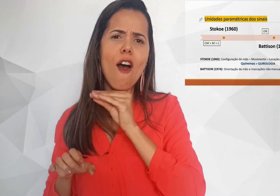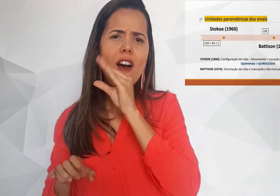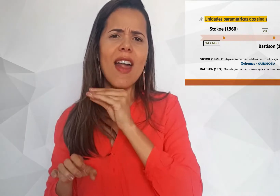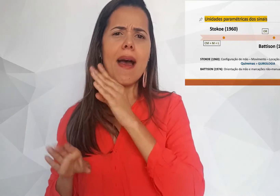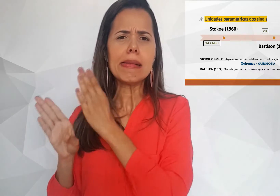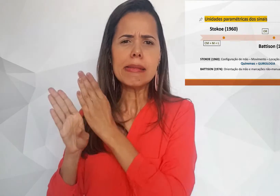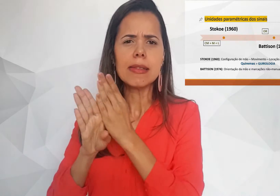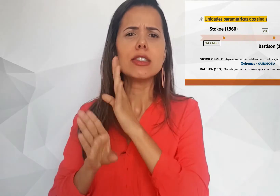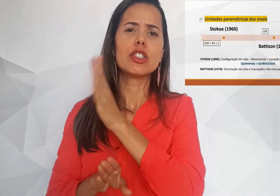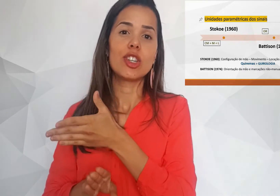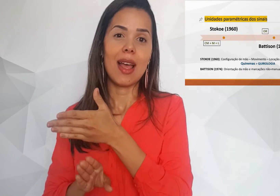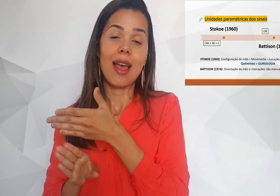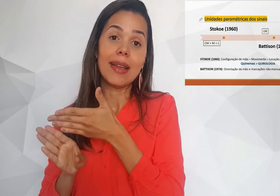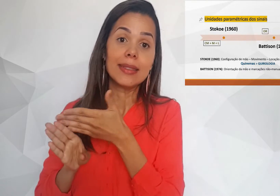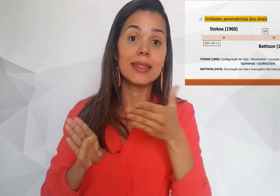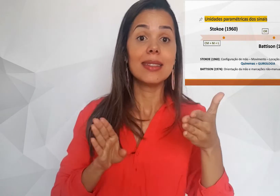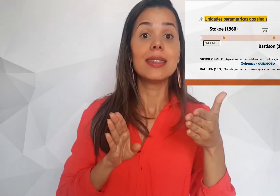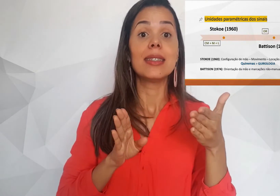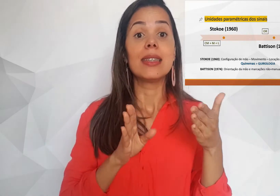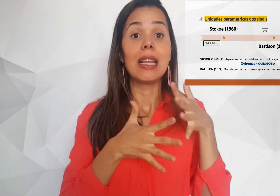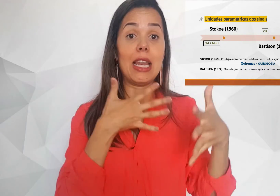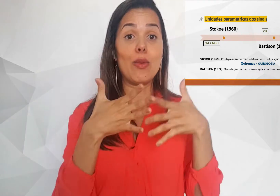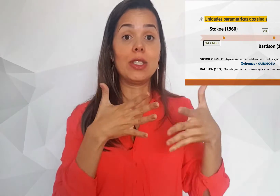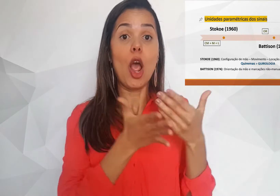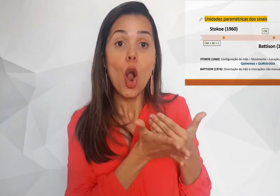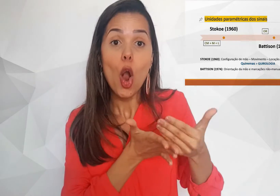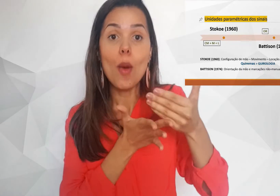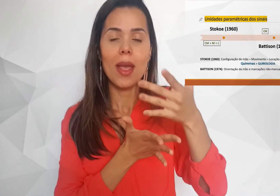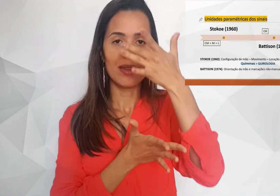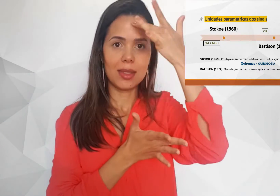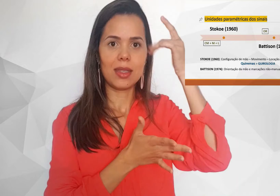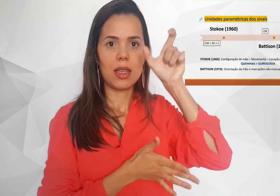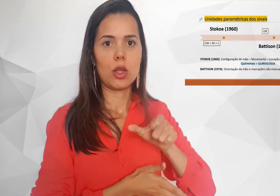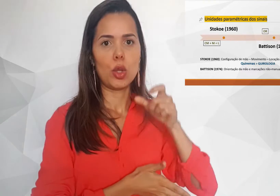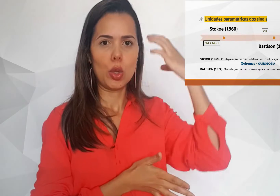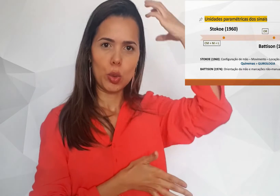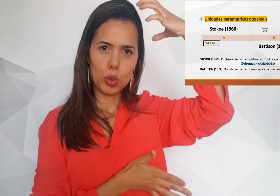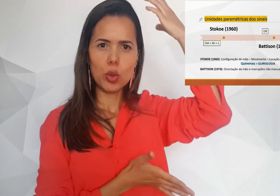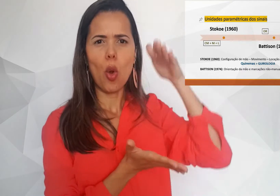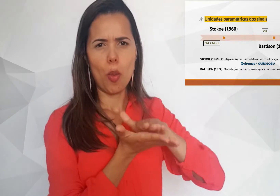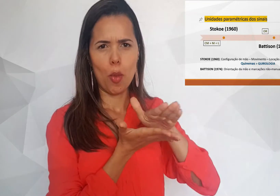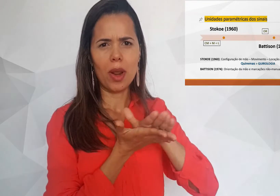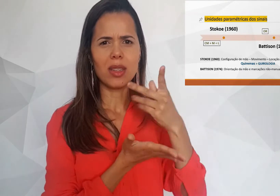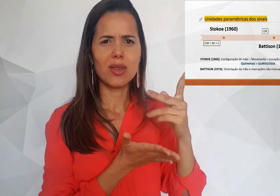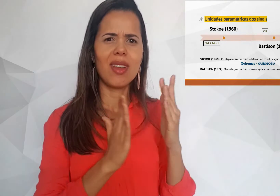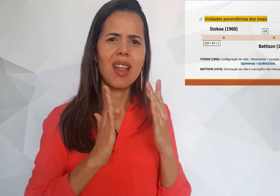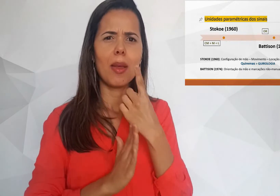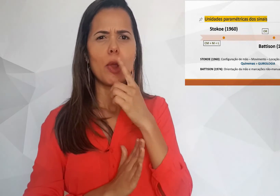línguas orais, mas um paralelo que se tem em línguas de sinais é o trabalho feito aí por Stokely, né, as suas publicações, tanto dos